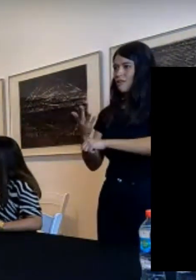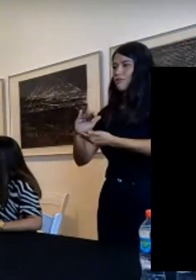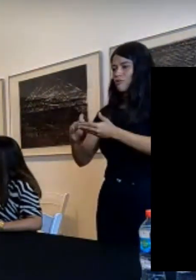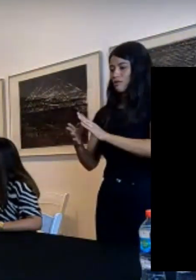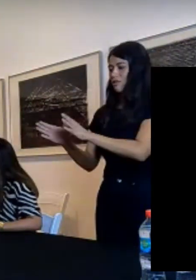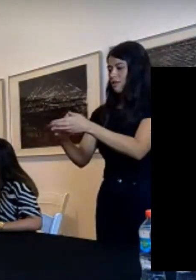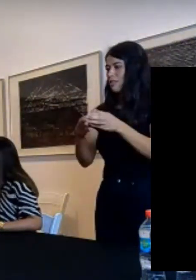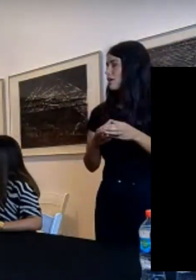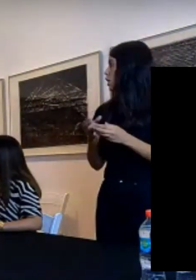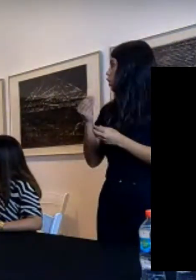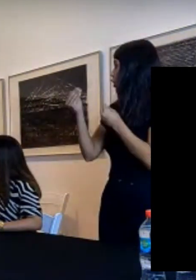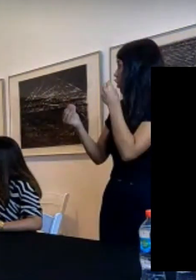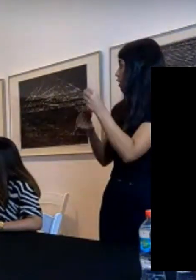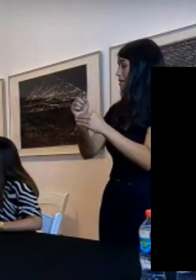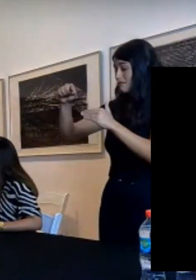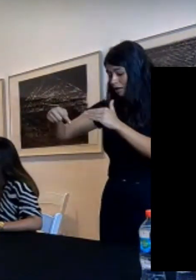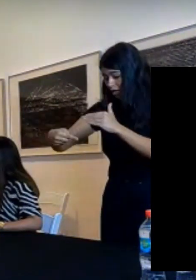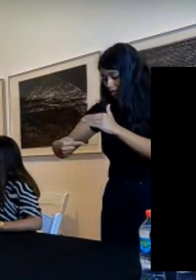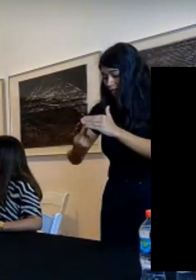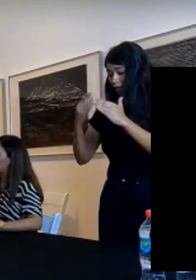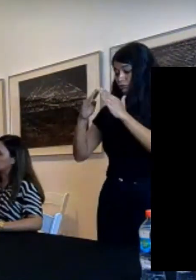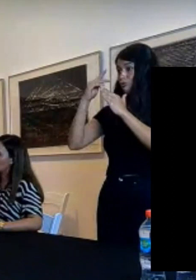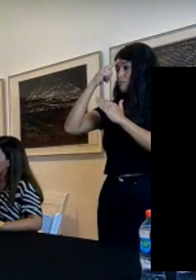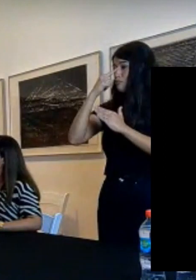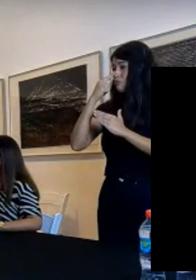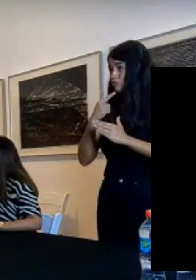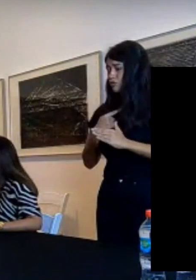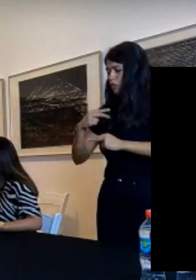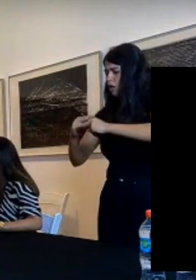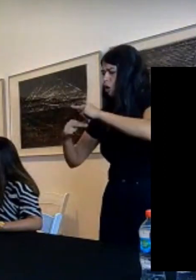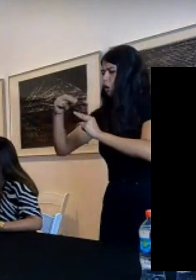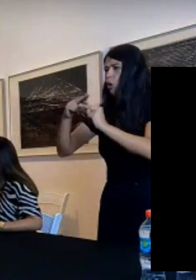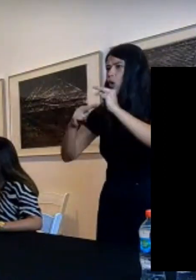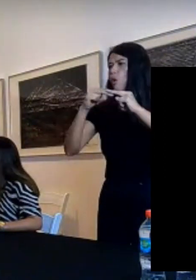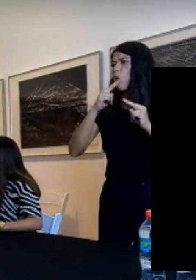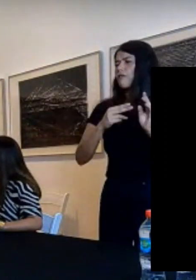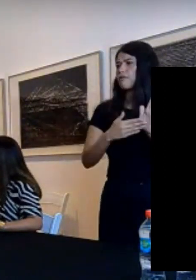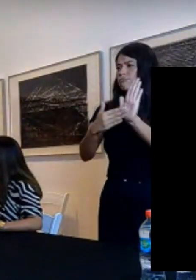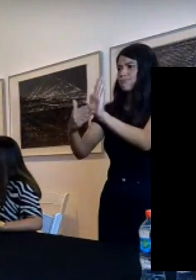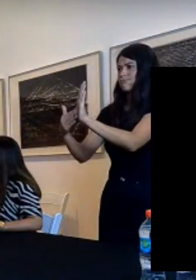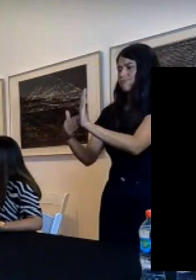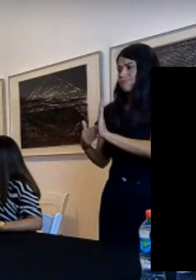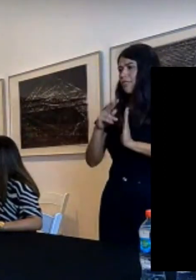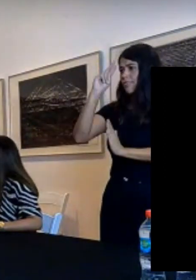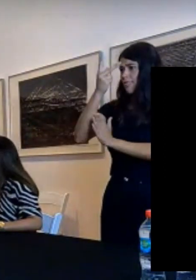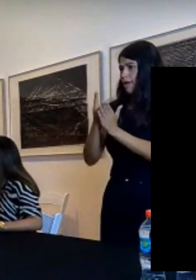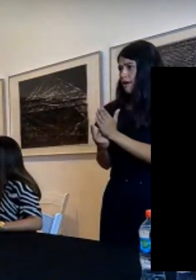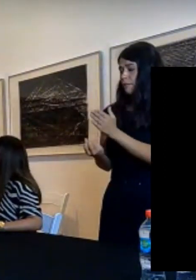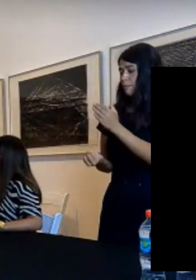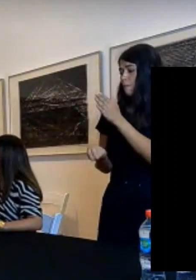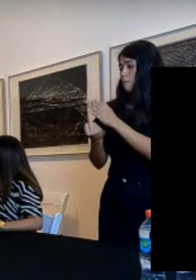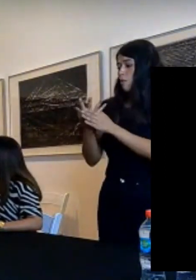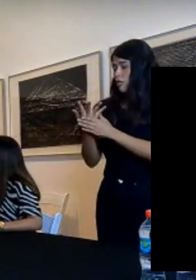que lo que sucedía en el interior del museo en torno a las obras de arte de esta colección de arte moderno y